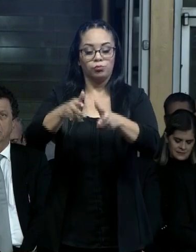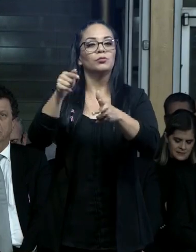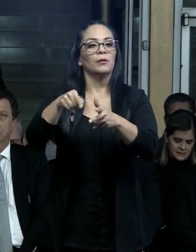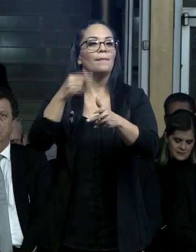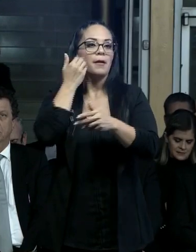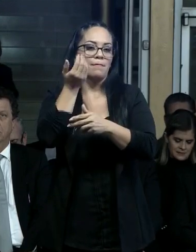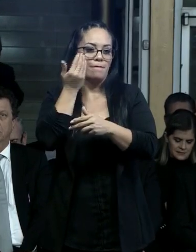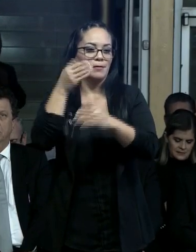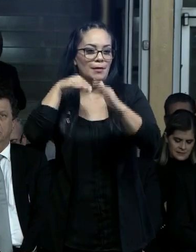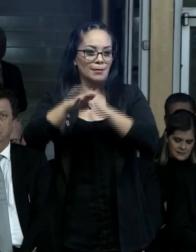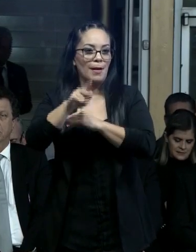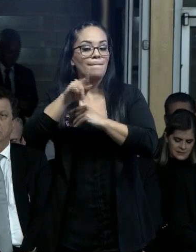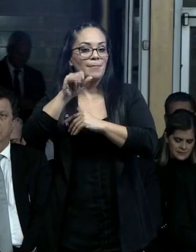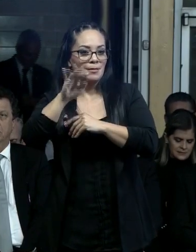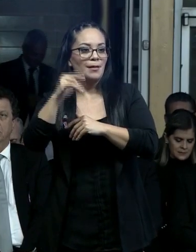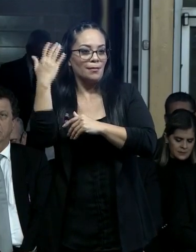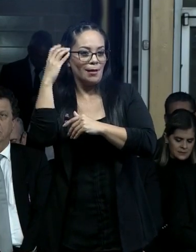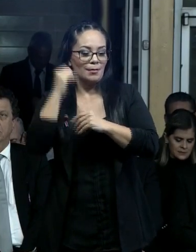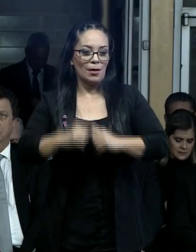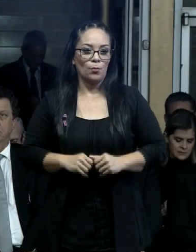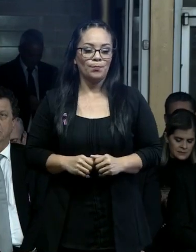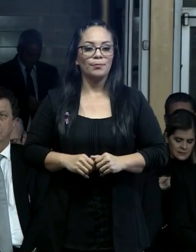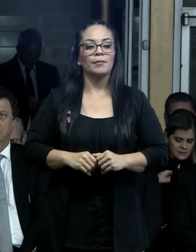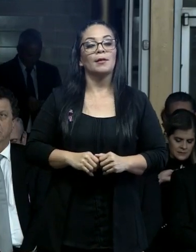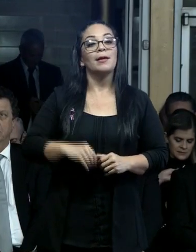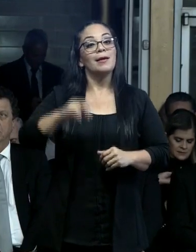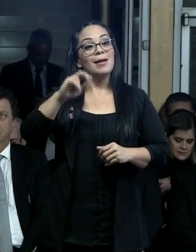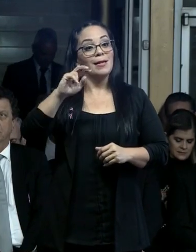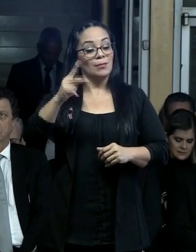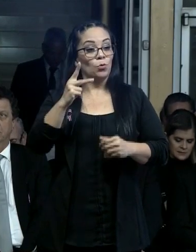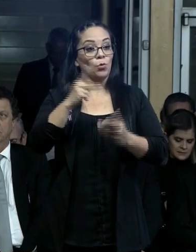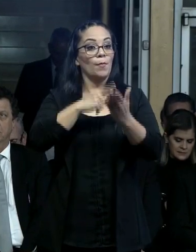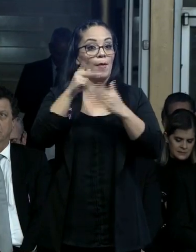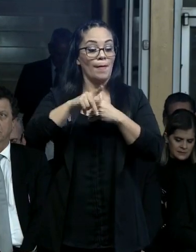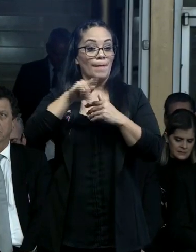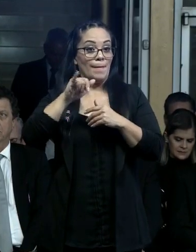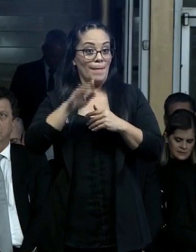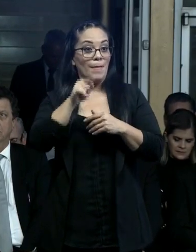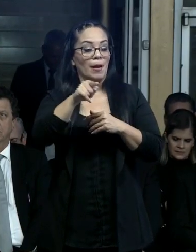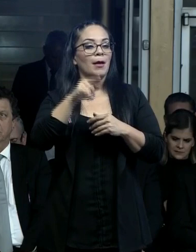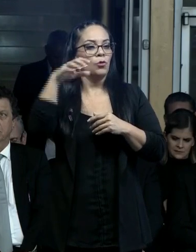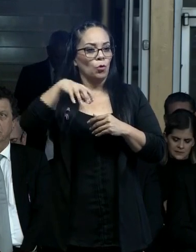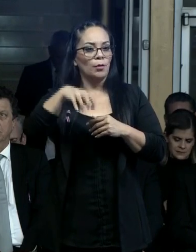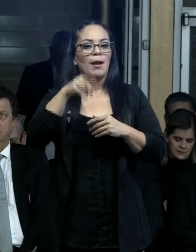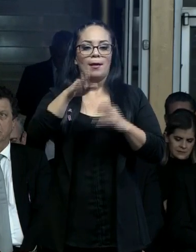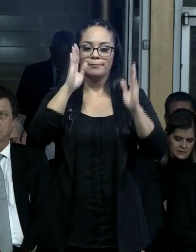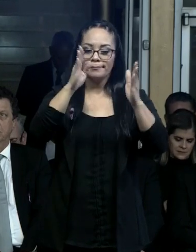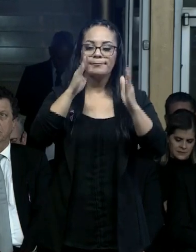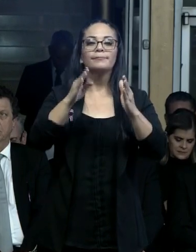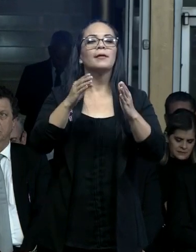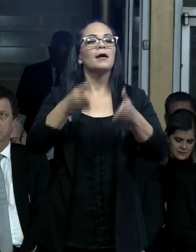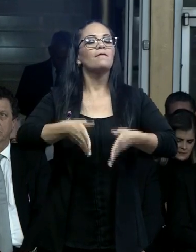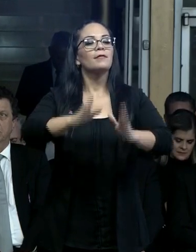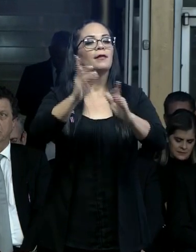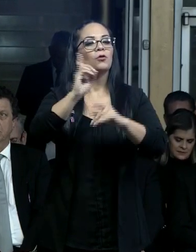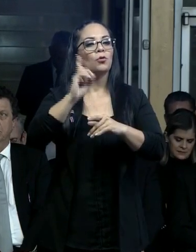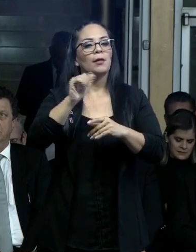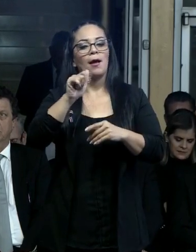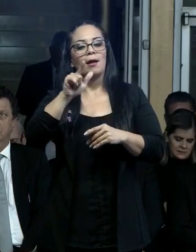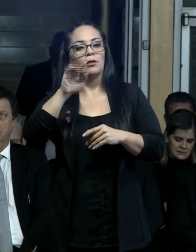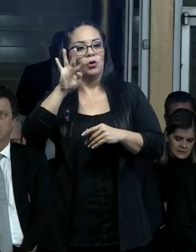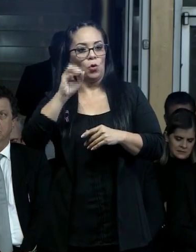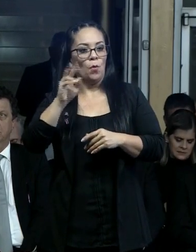Cartago. El segundo programa del BID cantonal interviene la carretera ubicada en el Alto de la